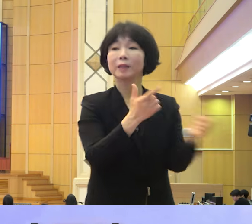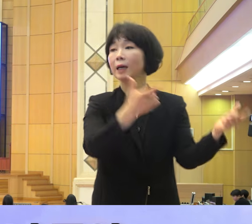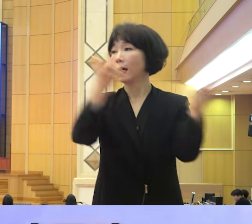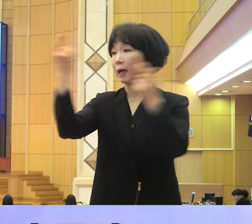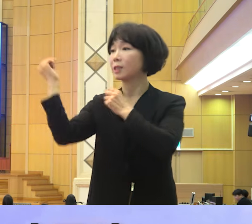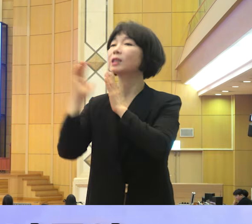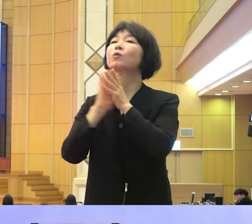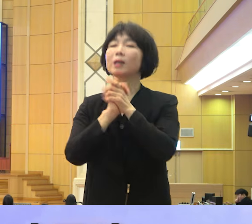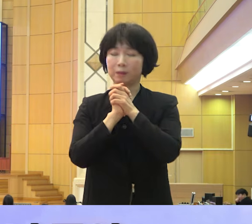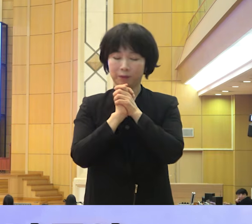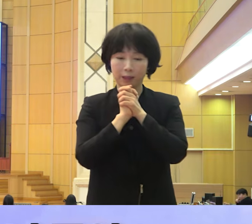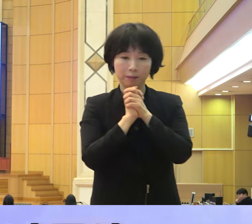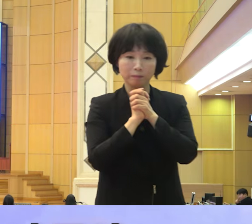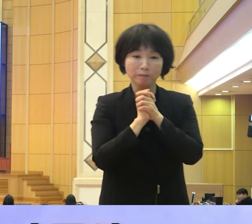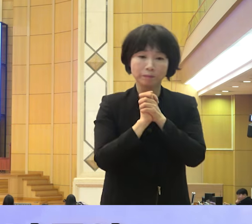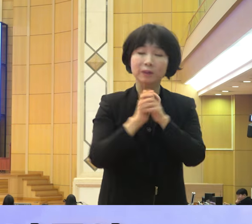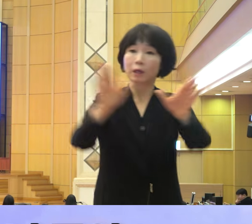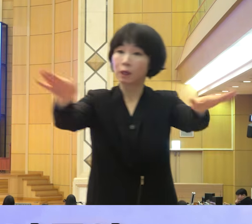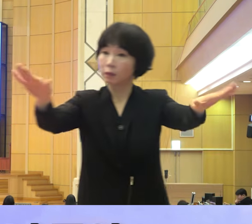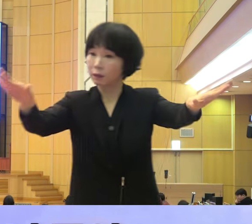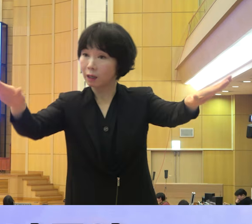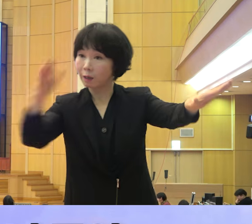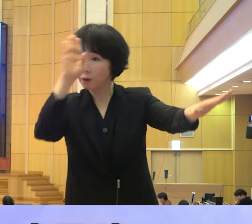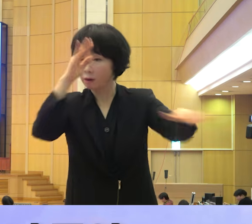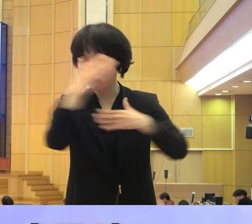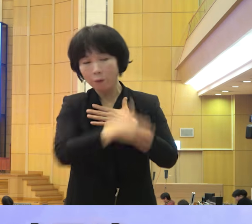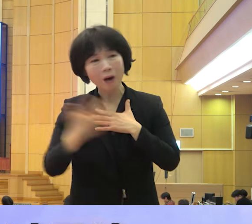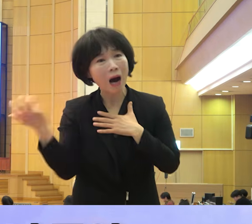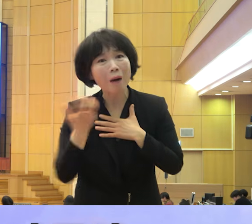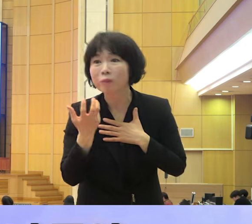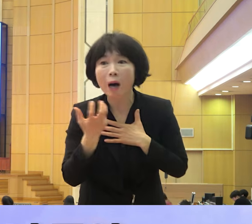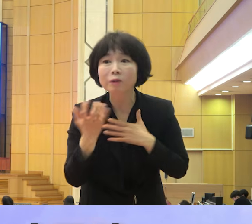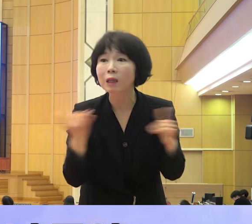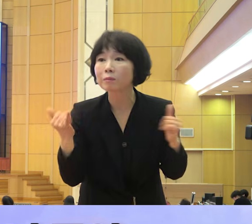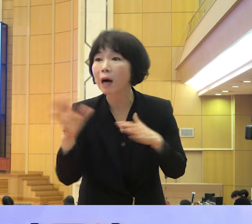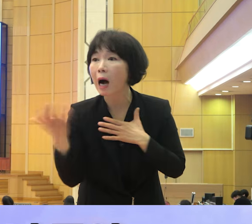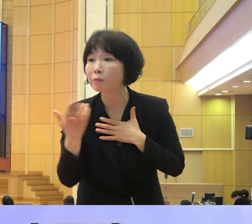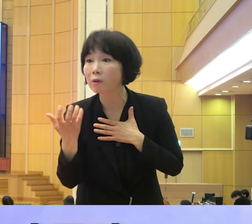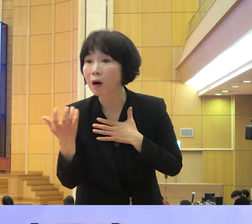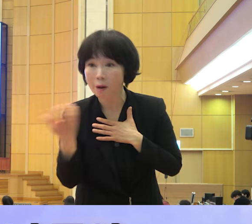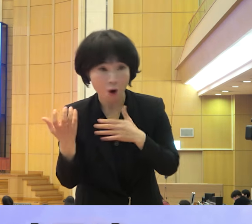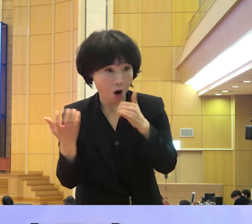같이 눈을 감으시고 아프신 분들 아픈 자리에 손 얹고 기도 받으시기 바랍니다.